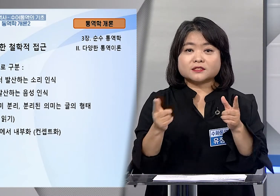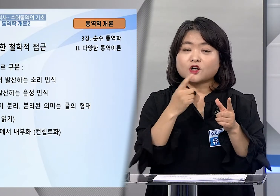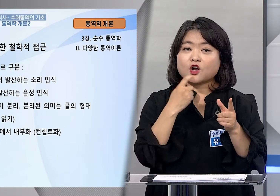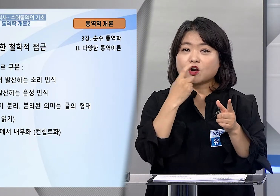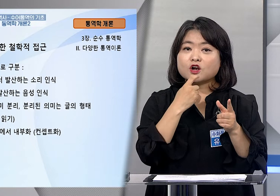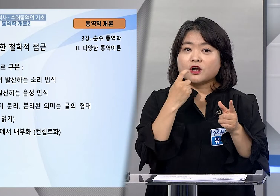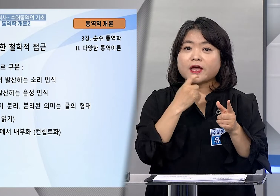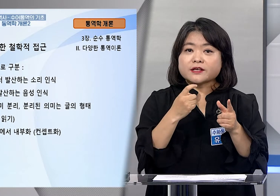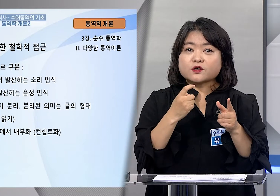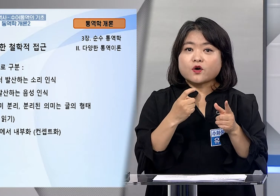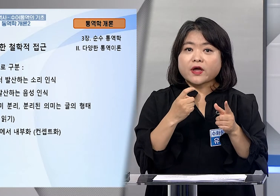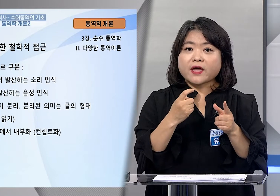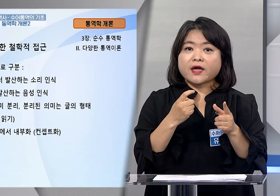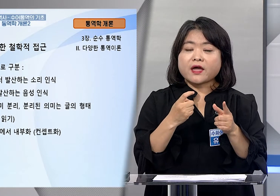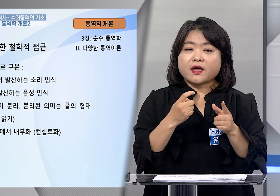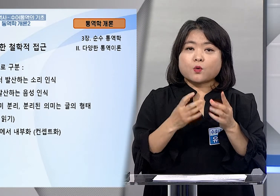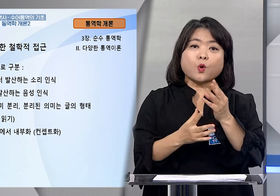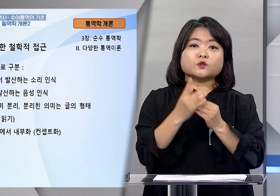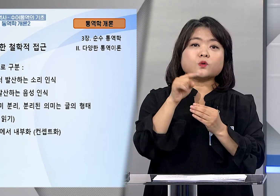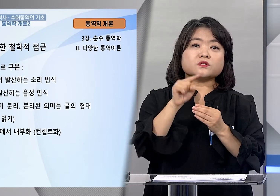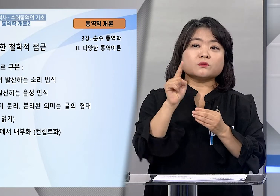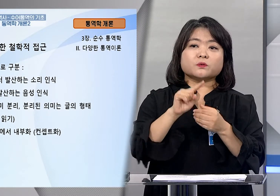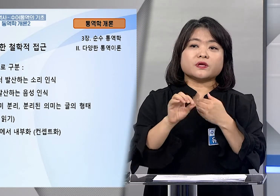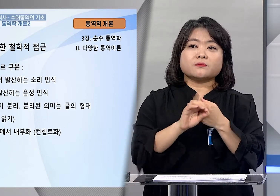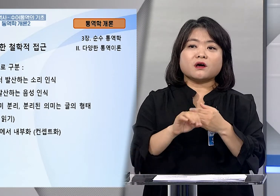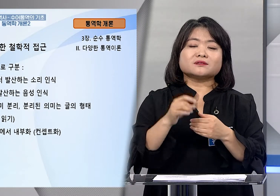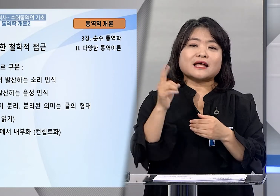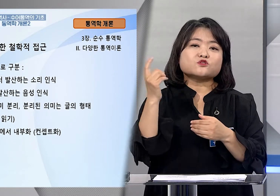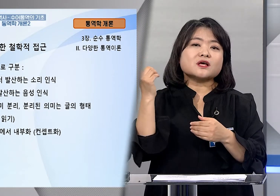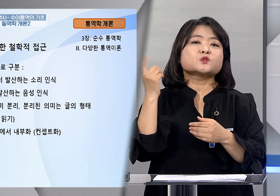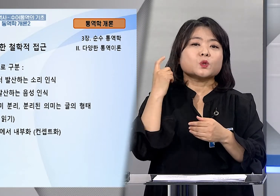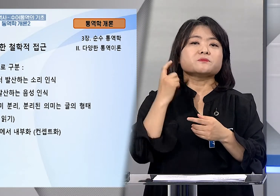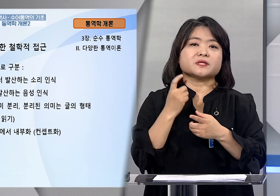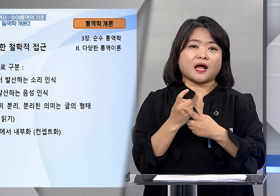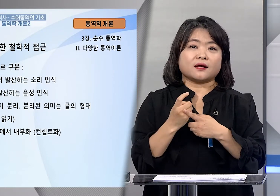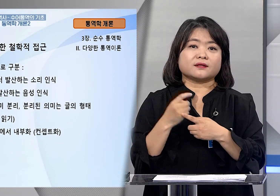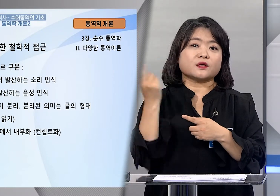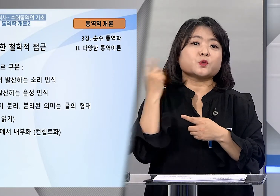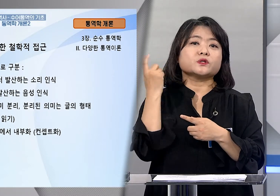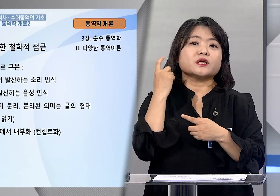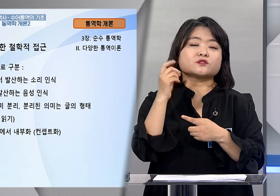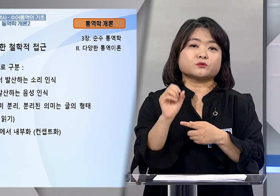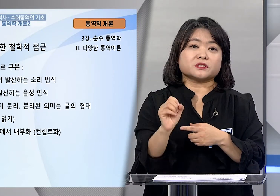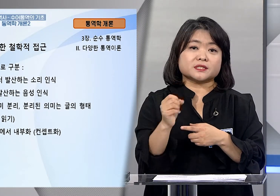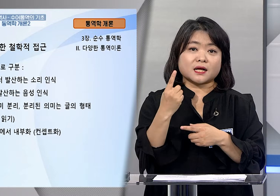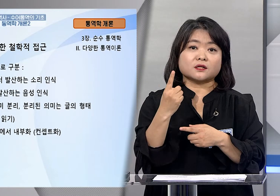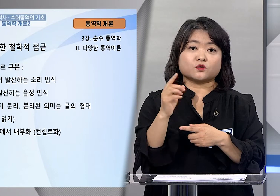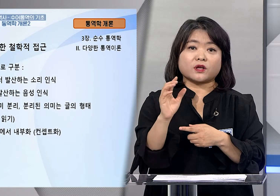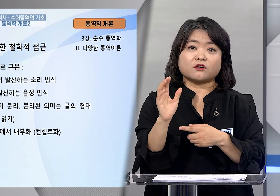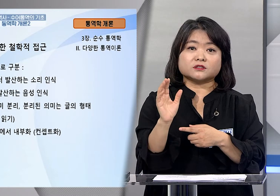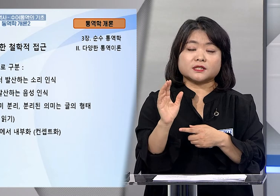설에서의 공통점은 뭐냐면 단순한 소리입니다. 소리에서부터 시작된 것이